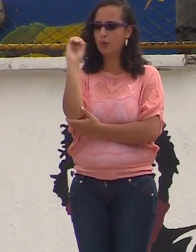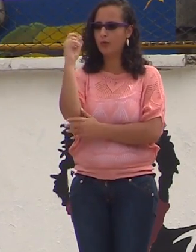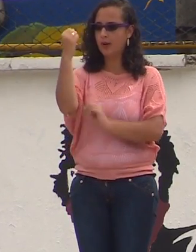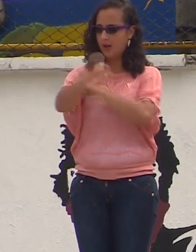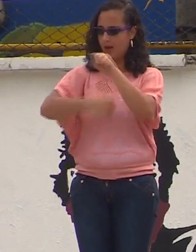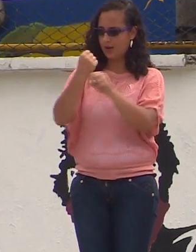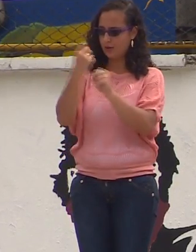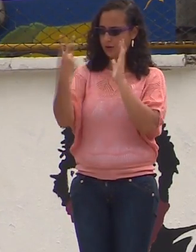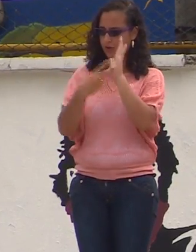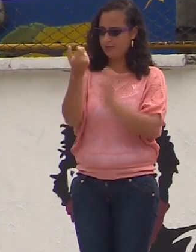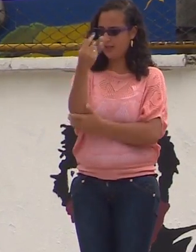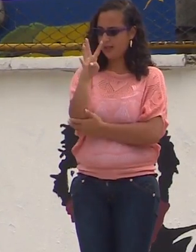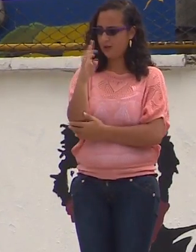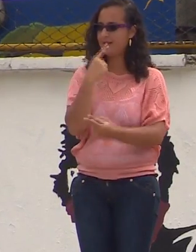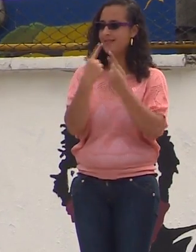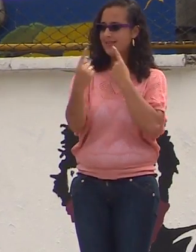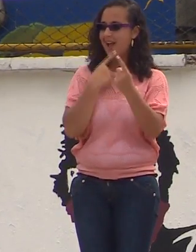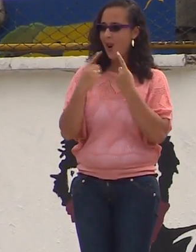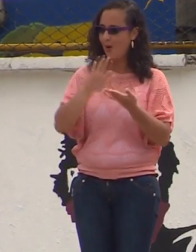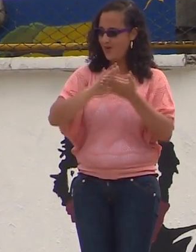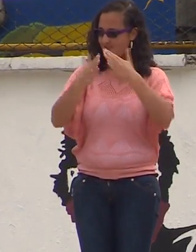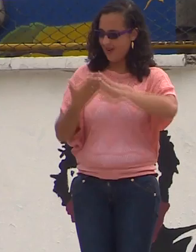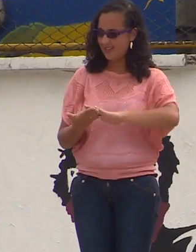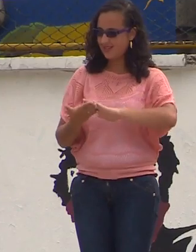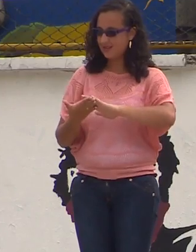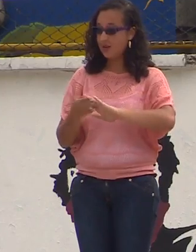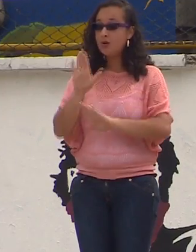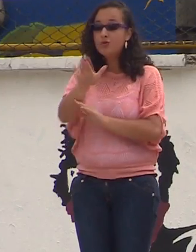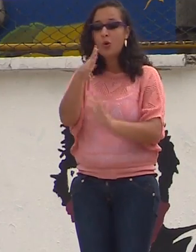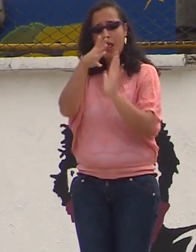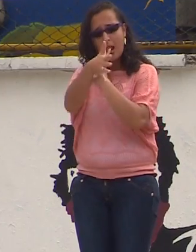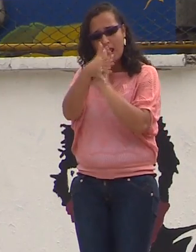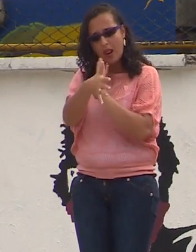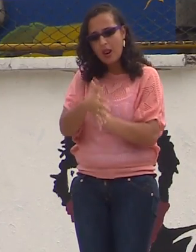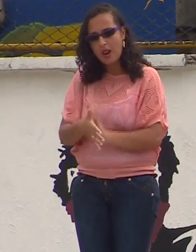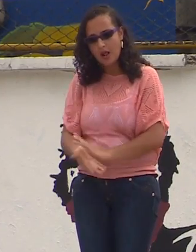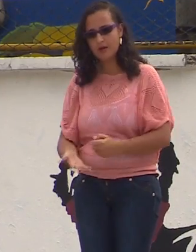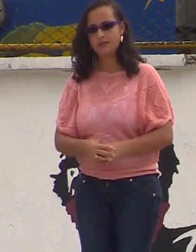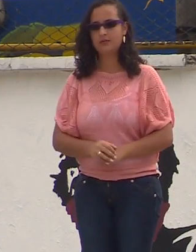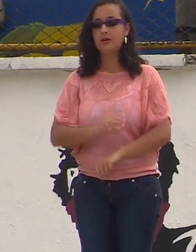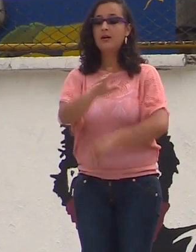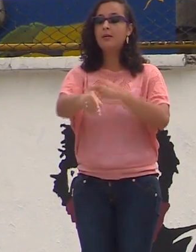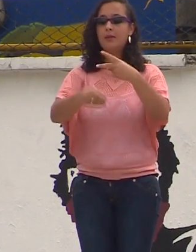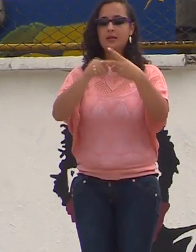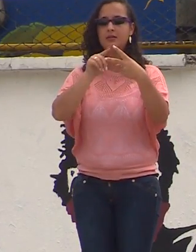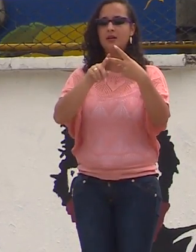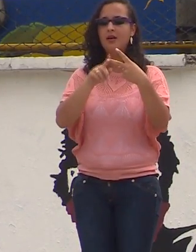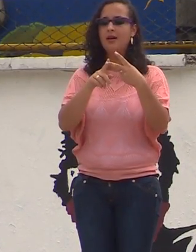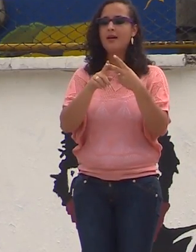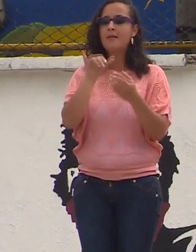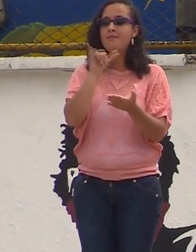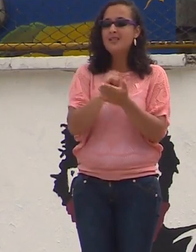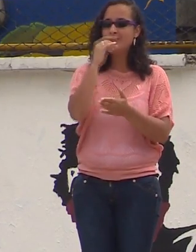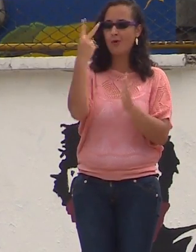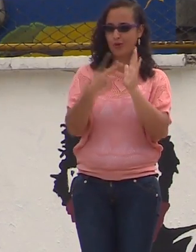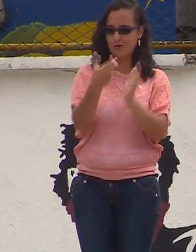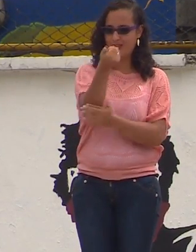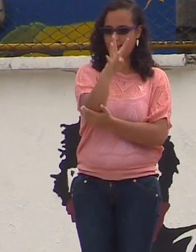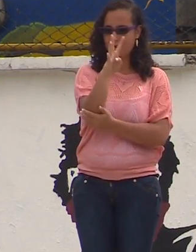octubre de 2014, incorporar los resultados de la encuesta de diciembre de ese mismo